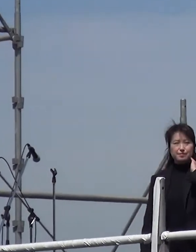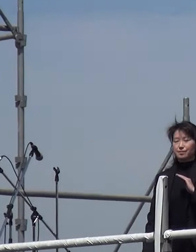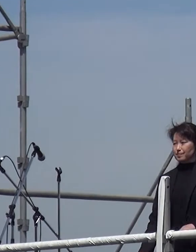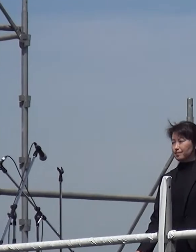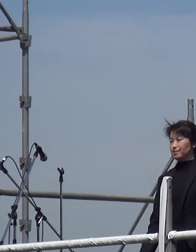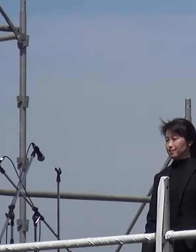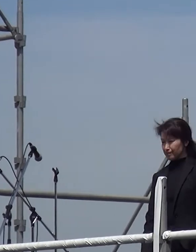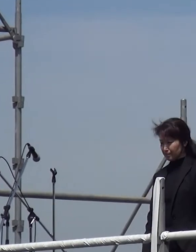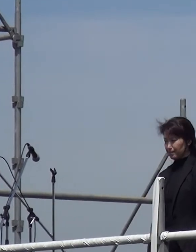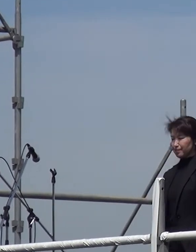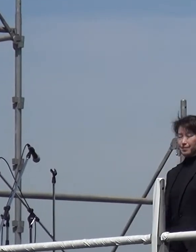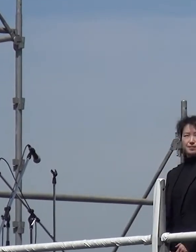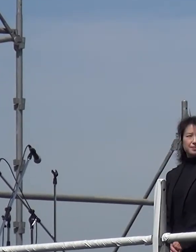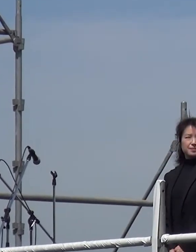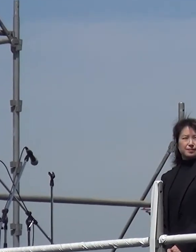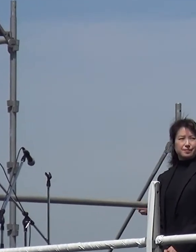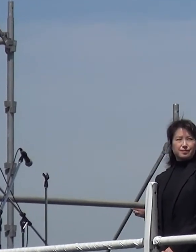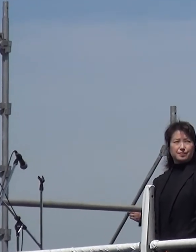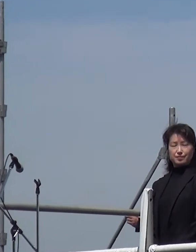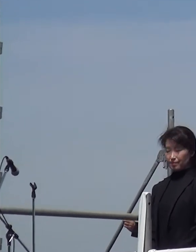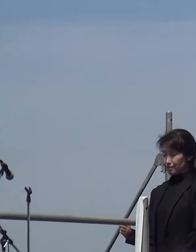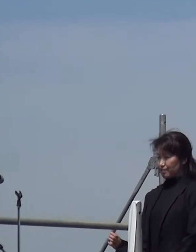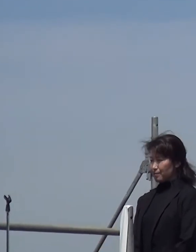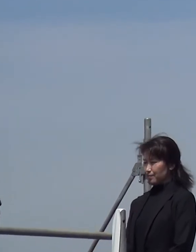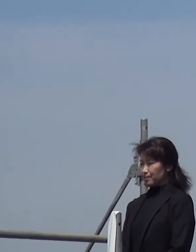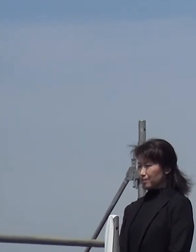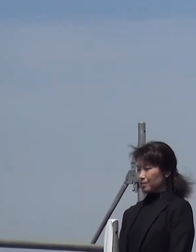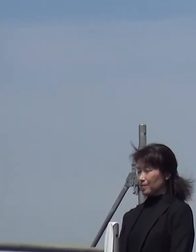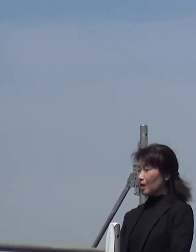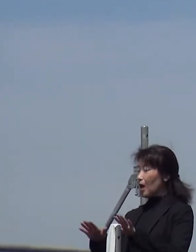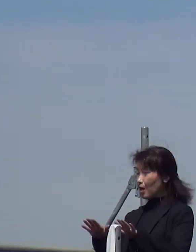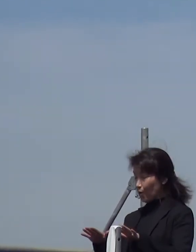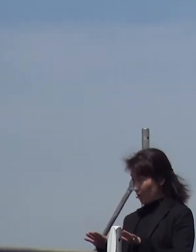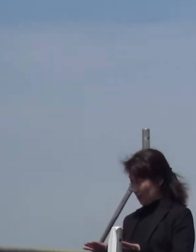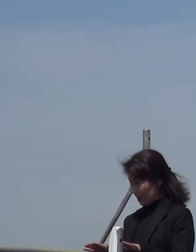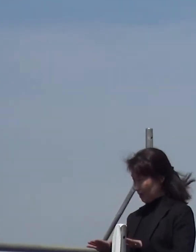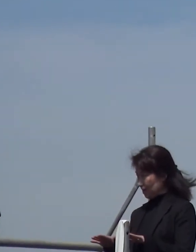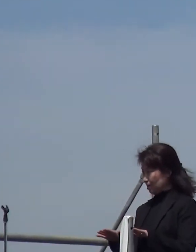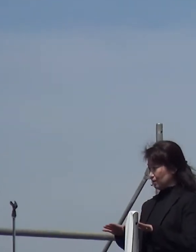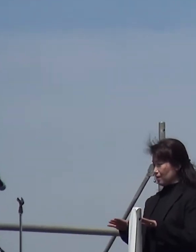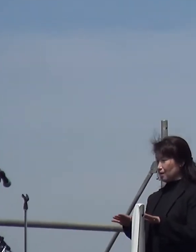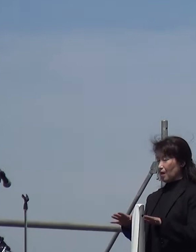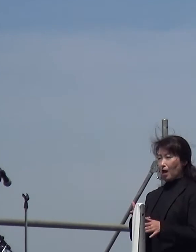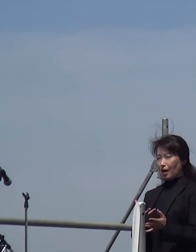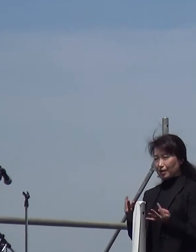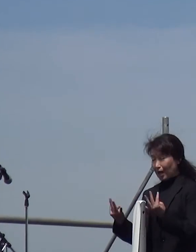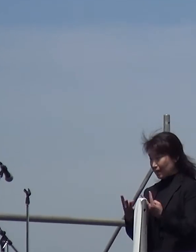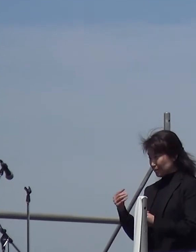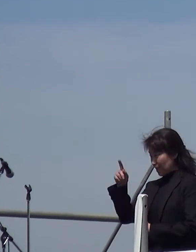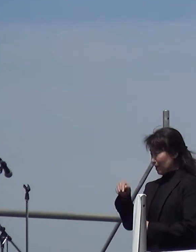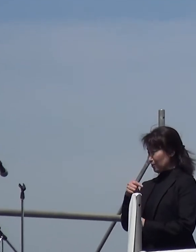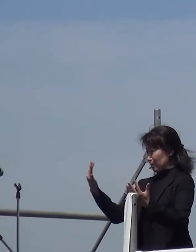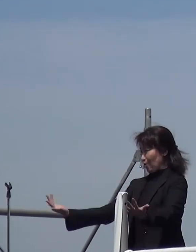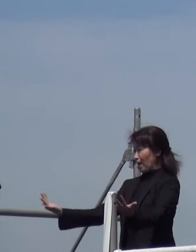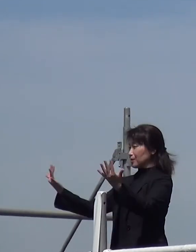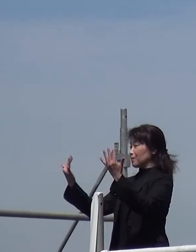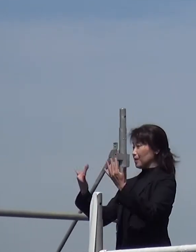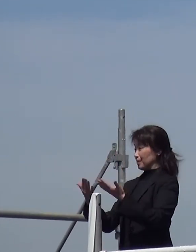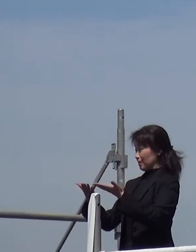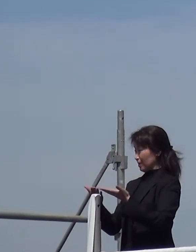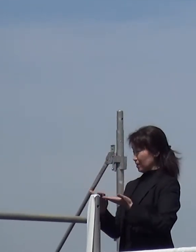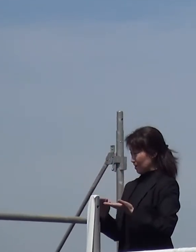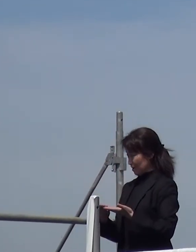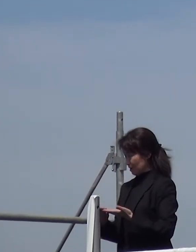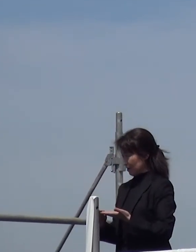大江健三郎でございます。今日はこんなに多くの方が集まってください